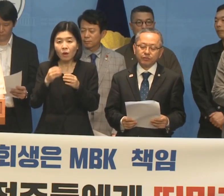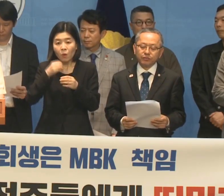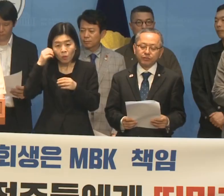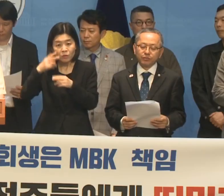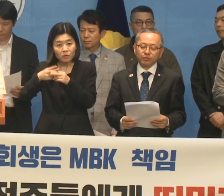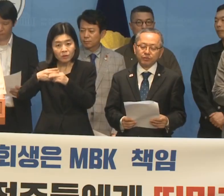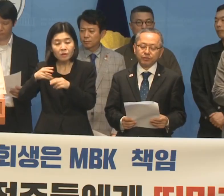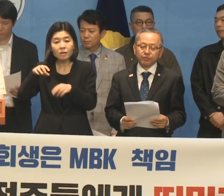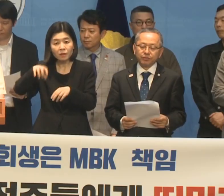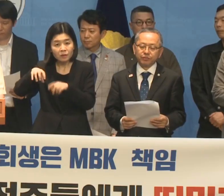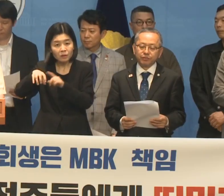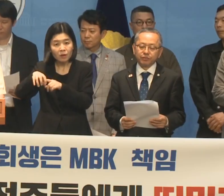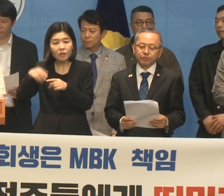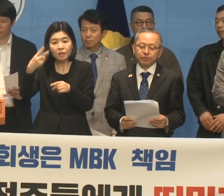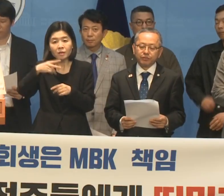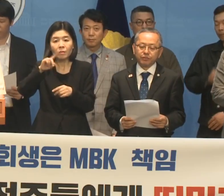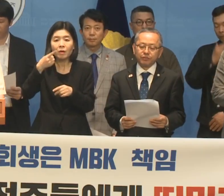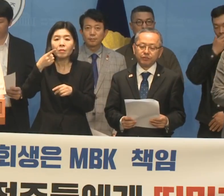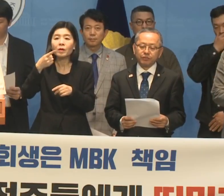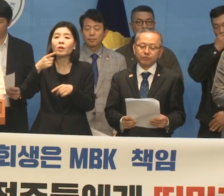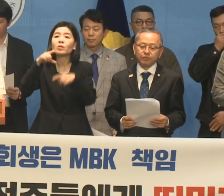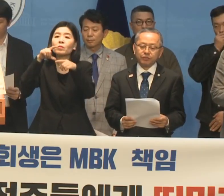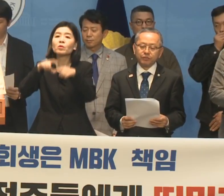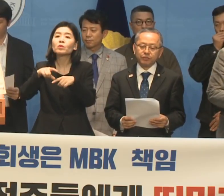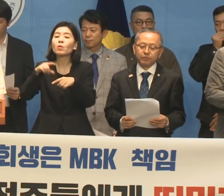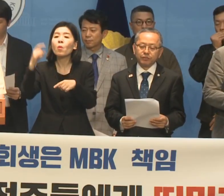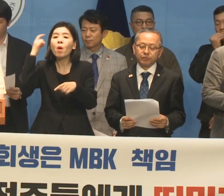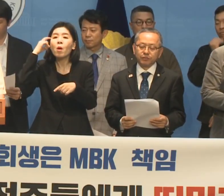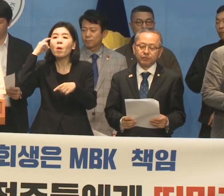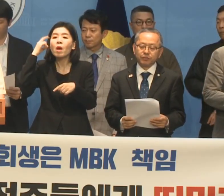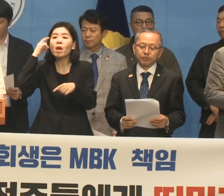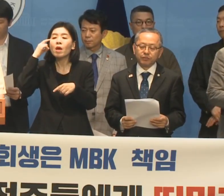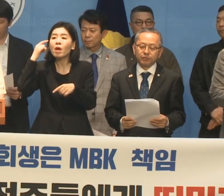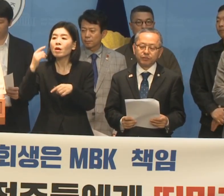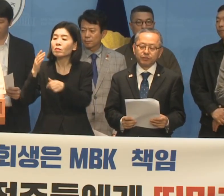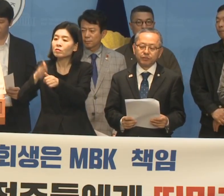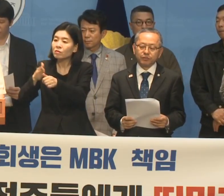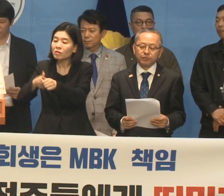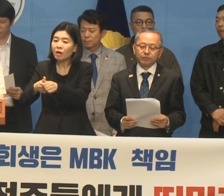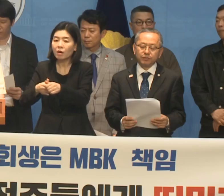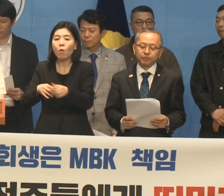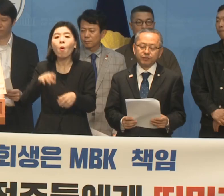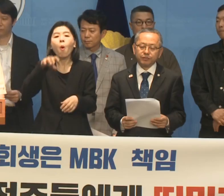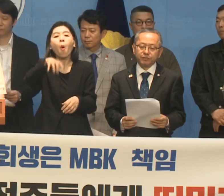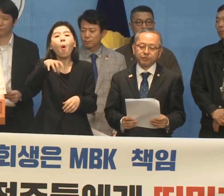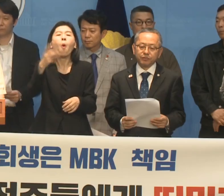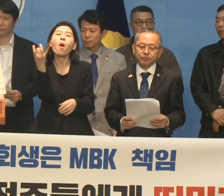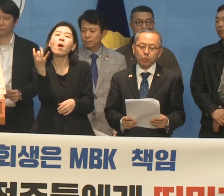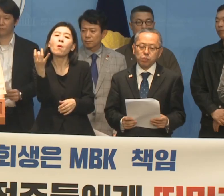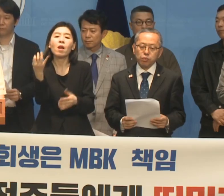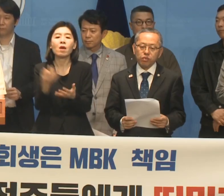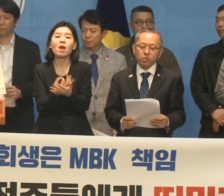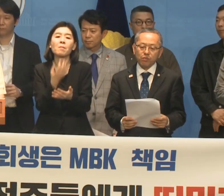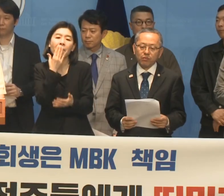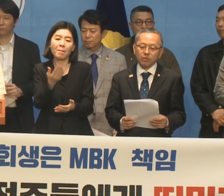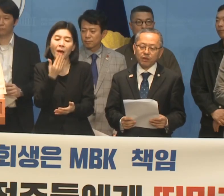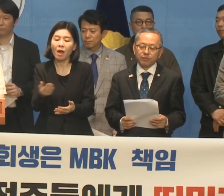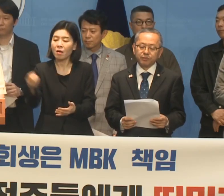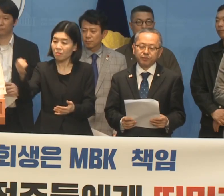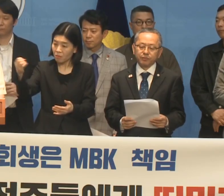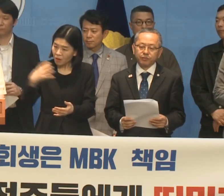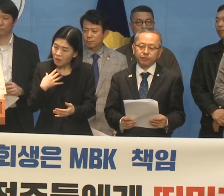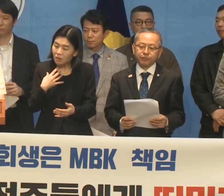책정한 2,100만 원 산정 기준에 대한 근거를 요구했지만 이 공간은 원래 이 정도 매출이 나온다는 근거 없는